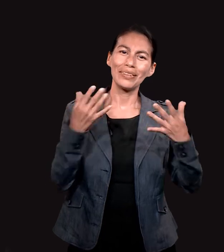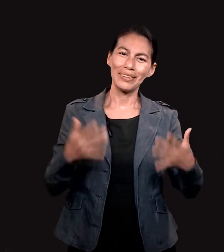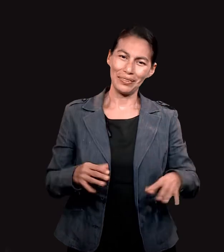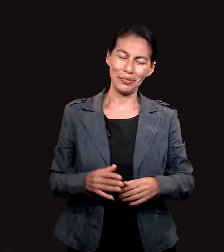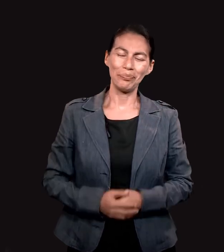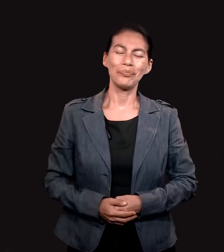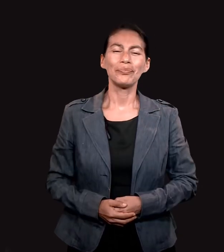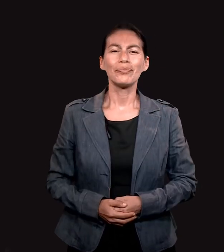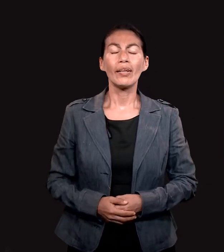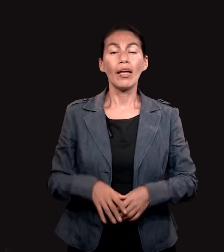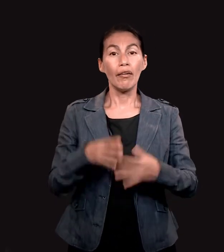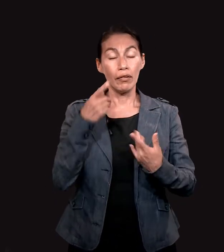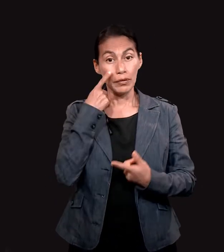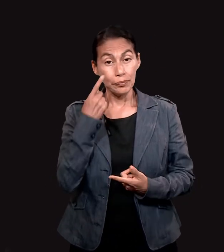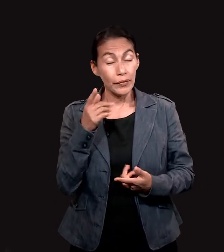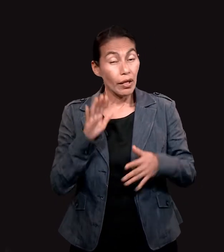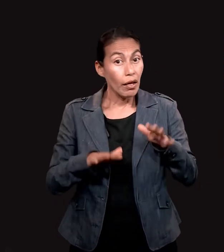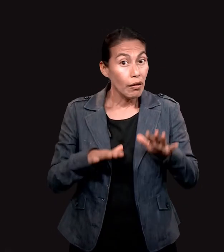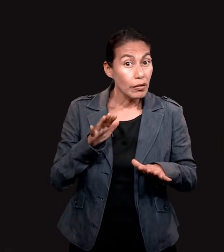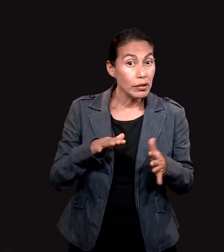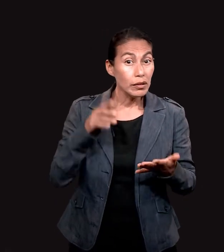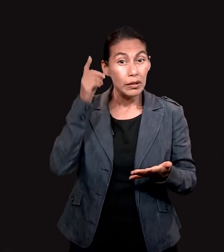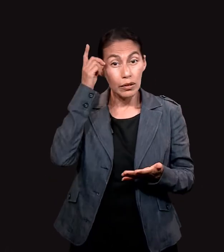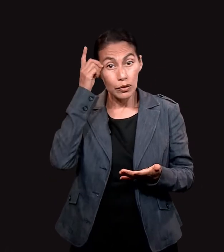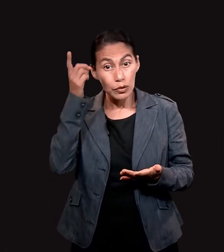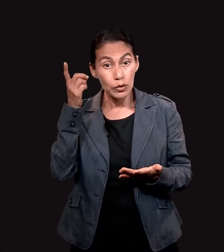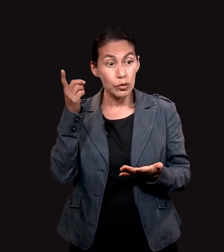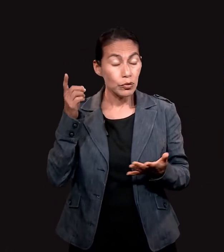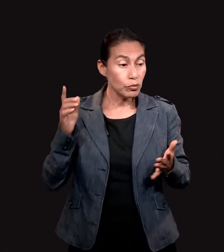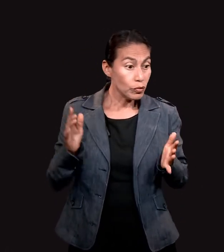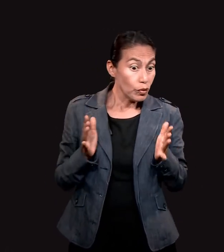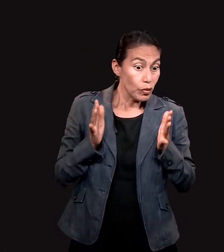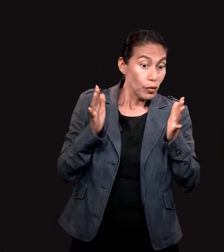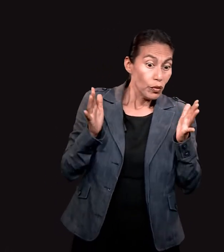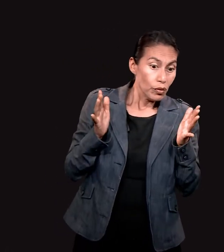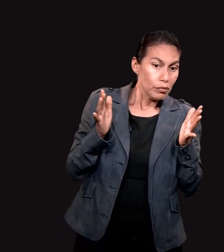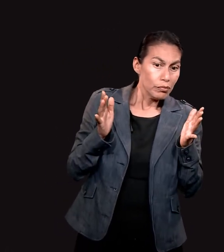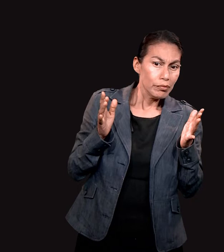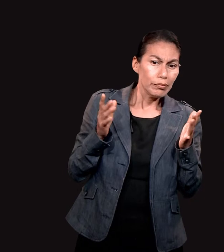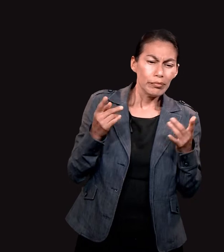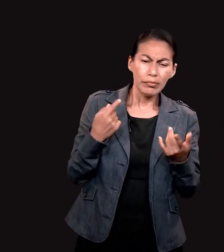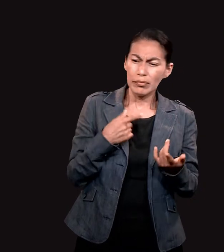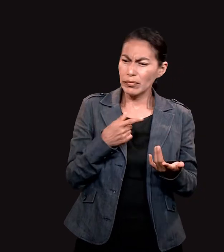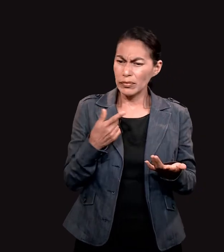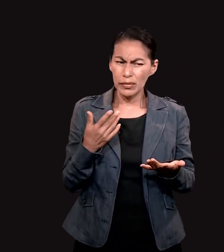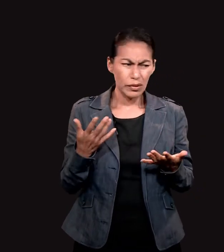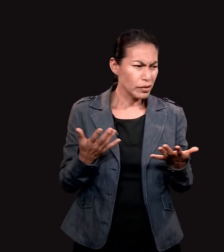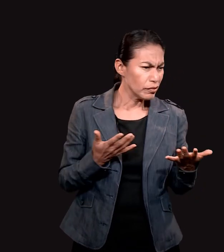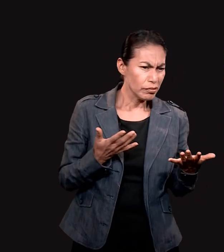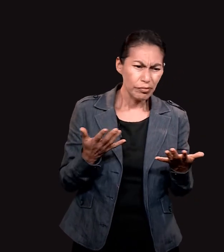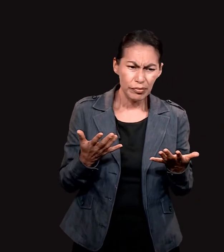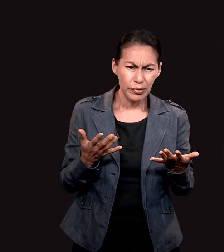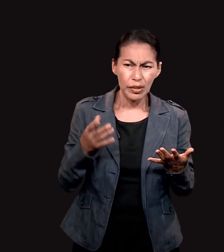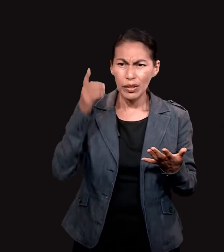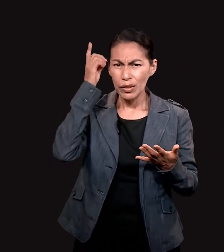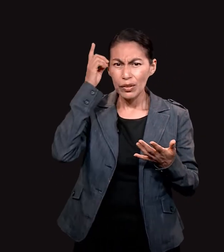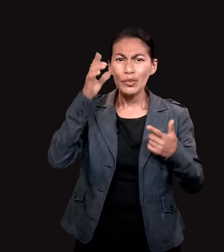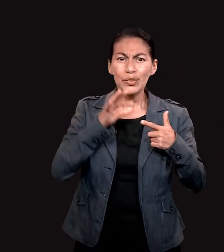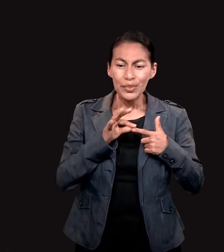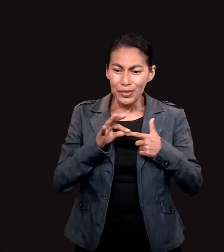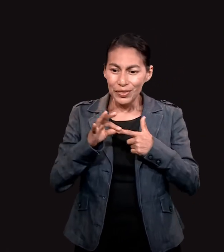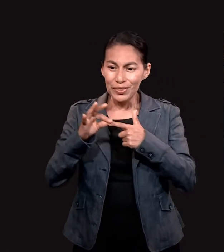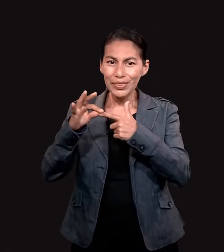da sorpresas y nos guía por caminos que ni siquiera teníamos idea. A veces nos